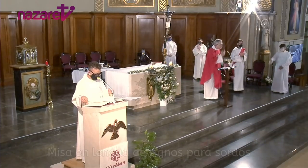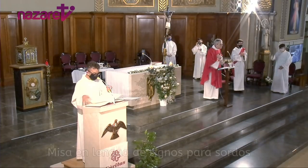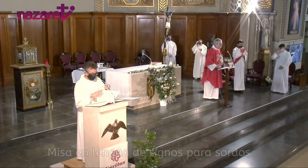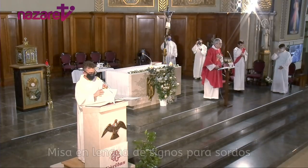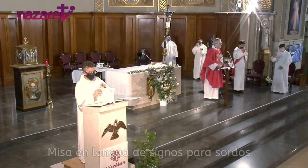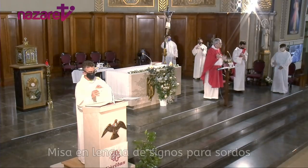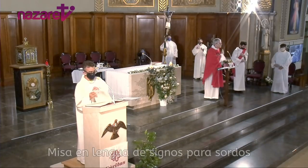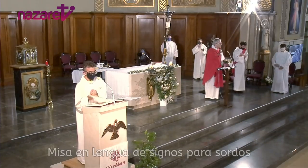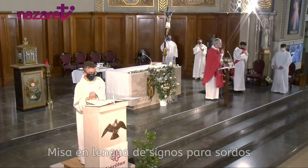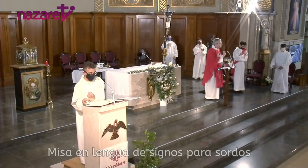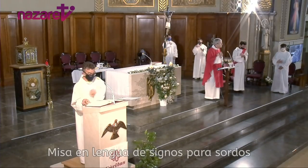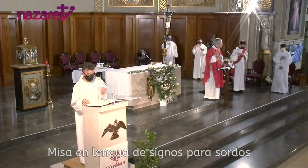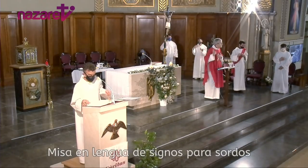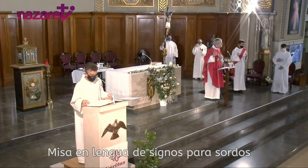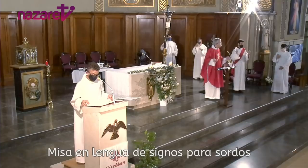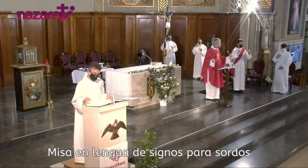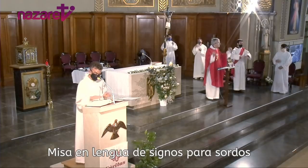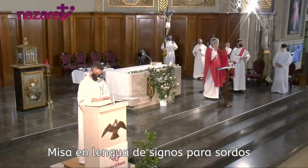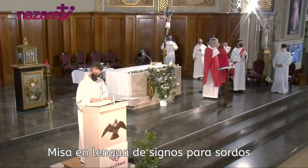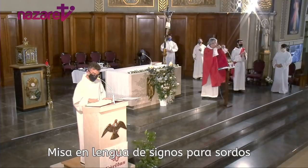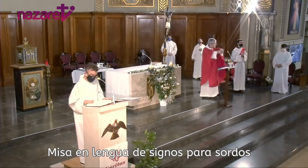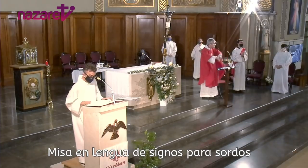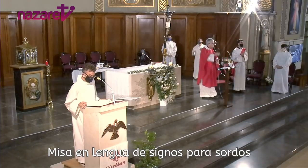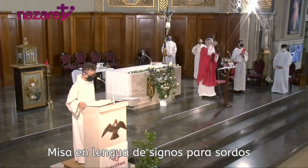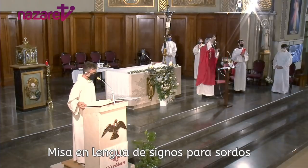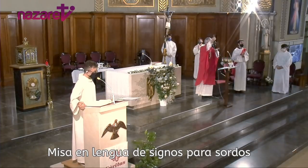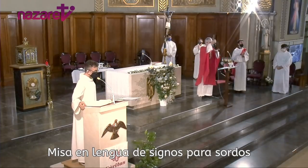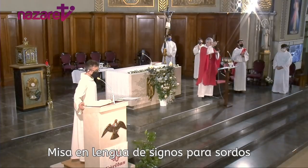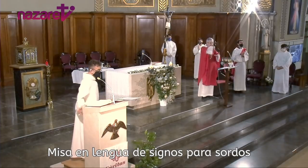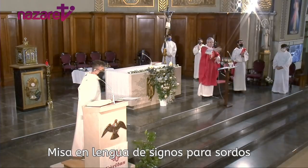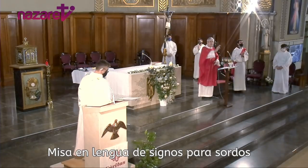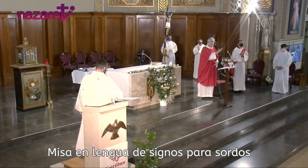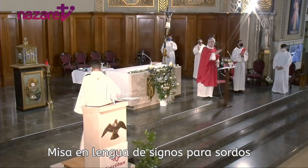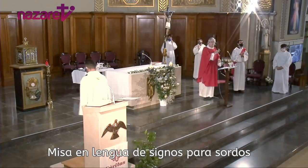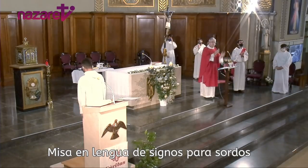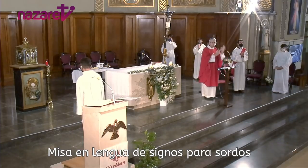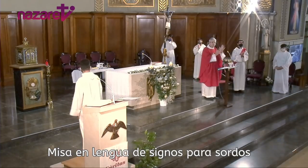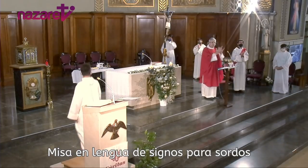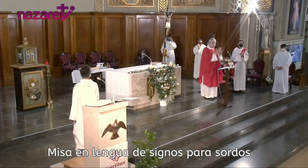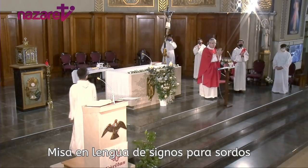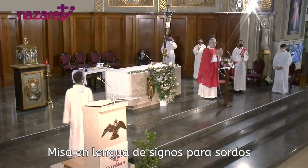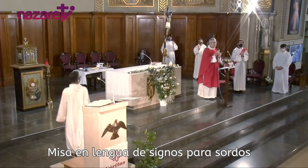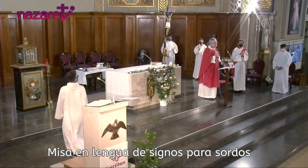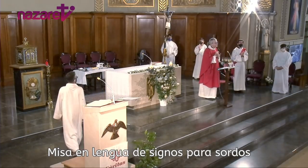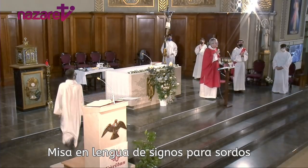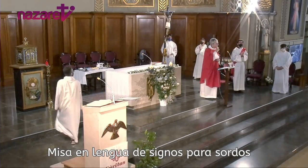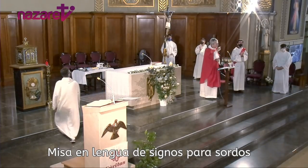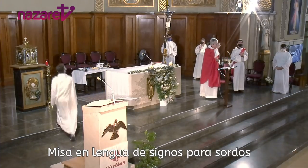nombre del Padre, del Hijo y del Espíritu Santo. Amén. La gracia de nuestro Señor Jesucristo, el amor de